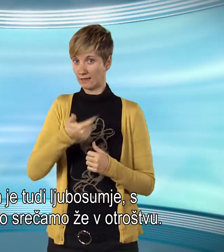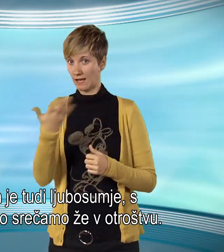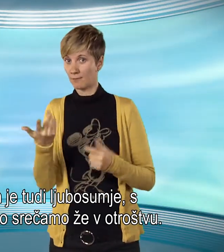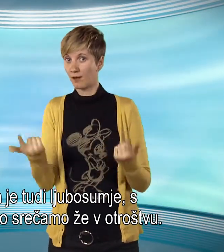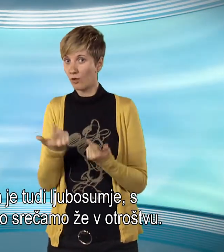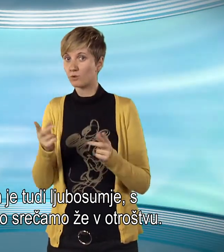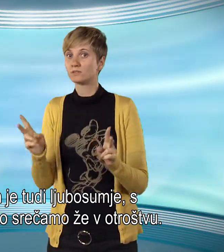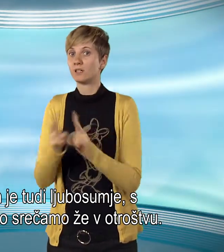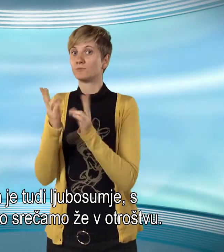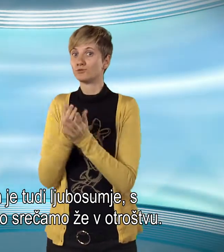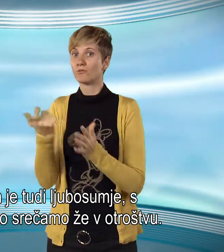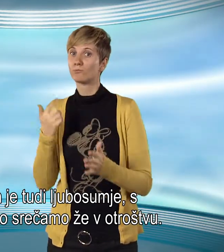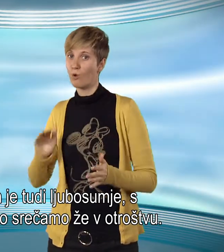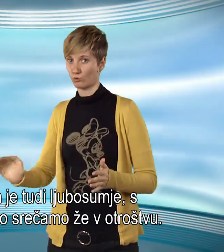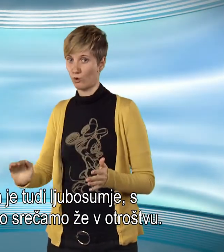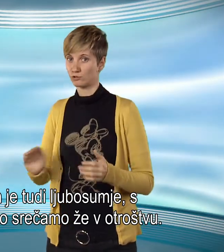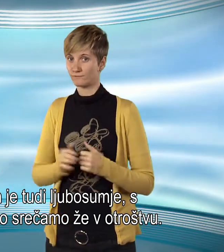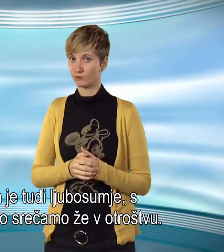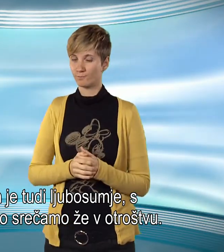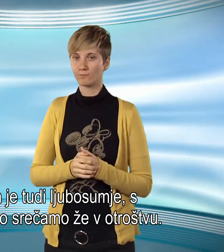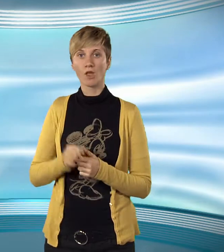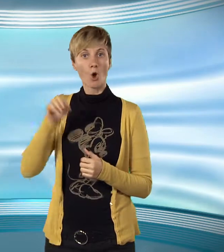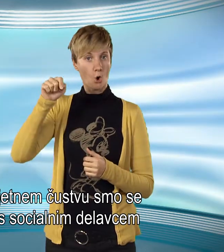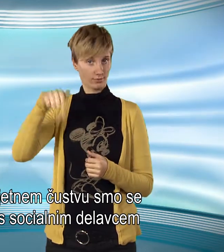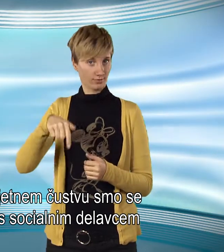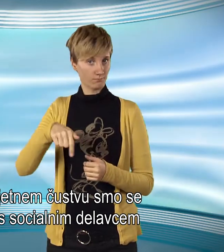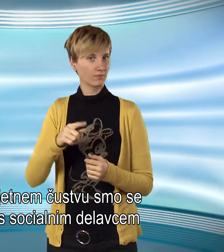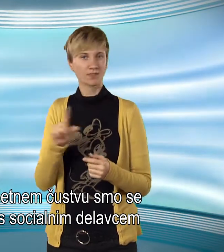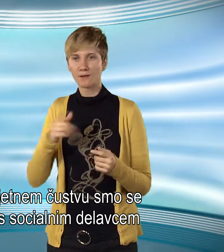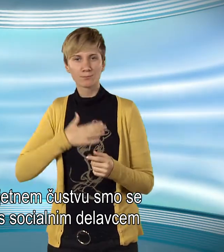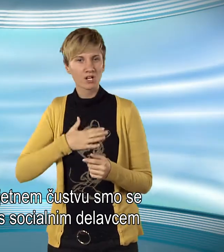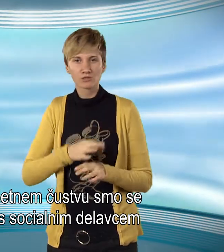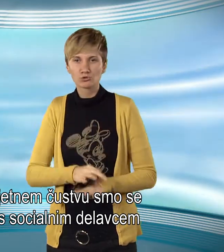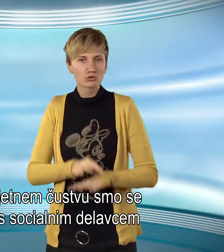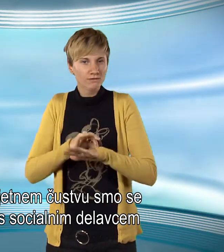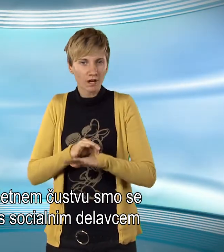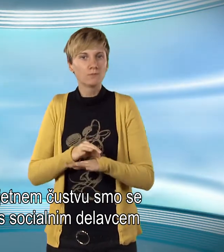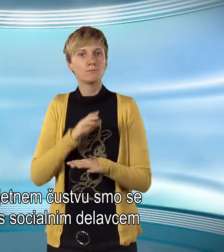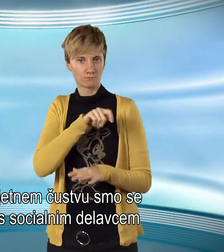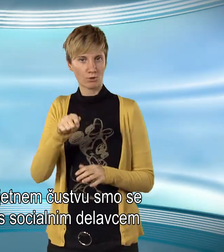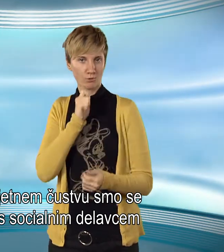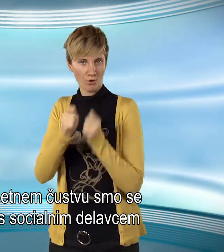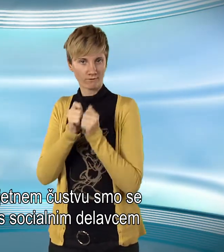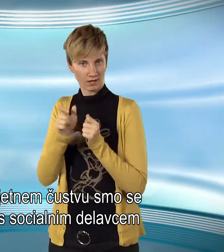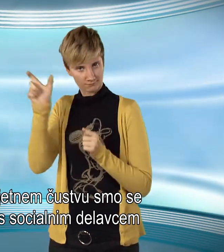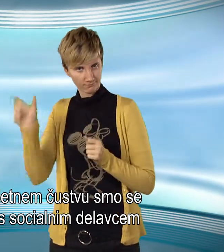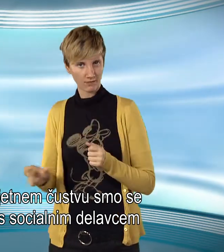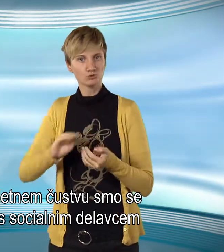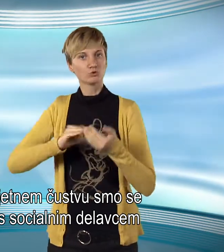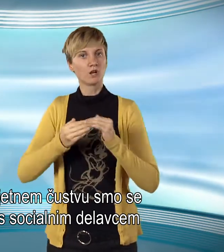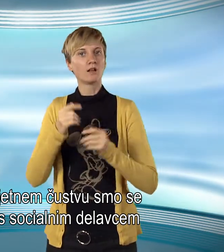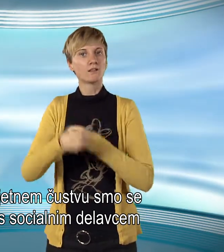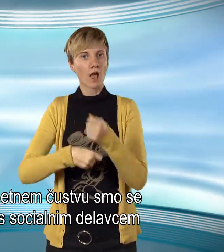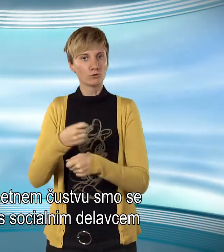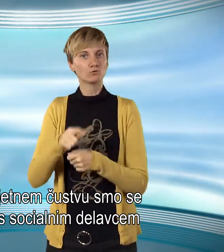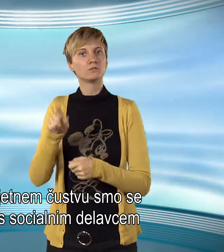ljubosumje, s katerim se lahko srečamo že v otroštvu. O tem neprijetnem čustvu smo se pogovarjali s socialnim delavcem